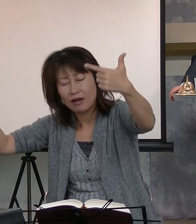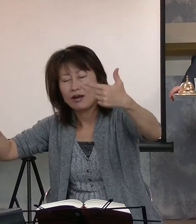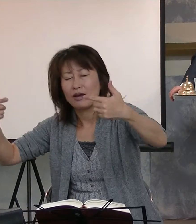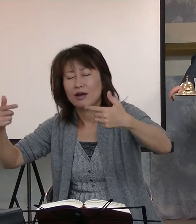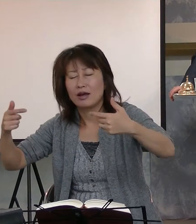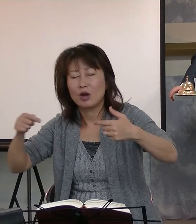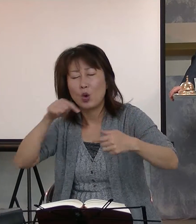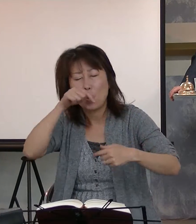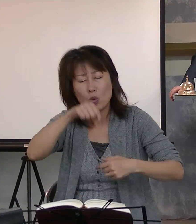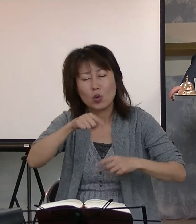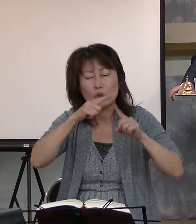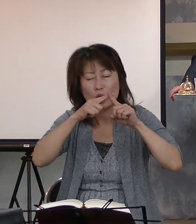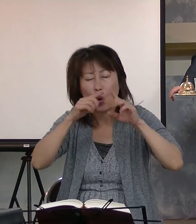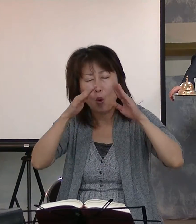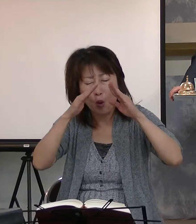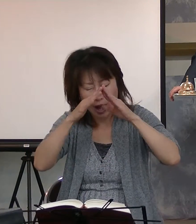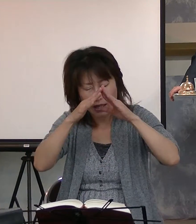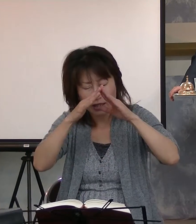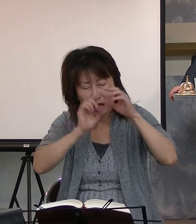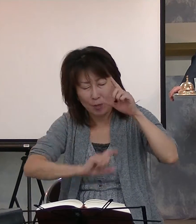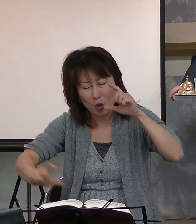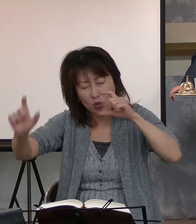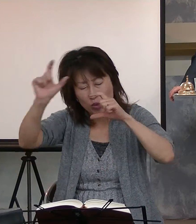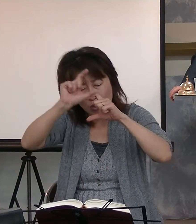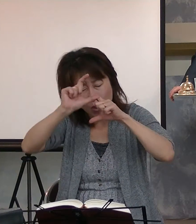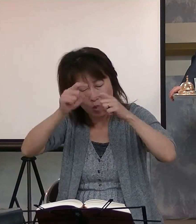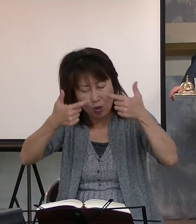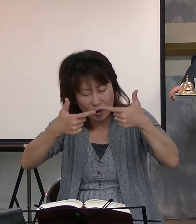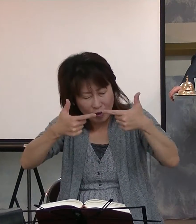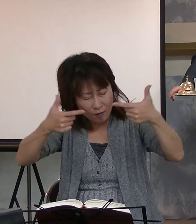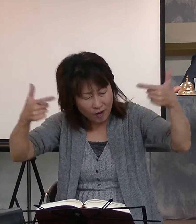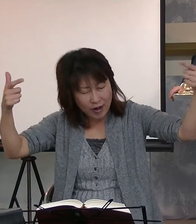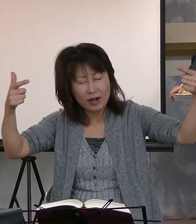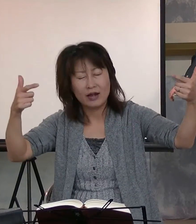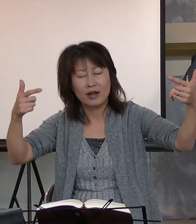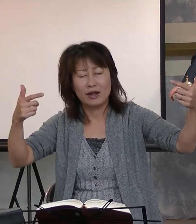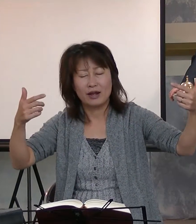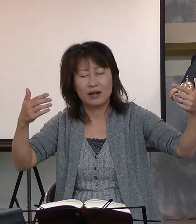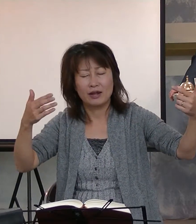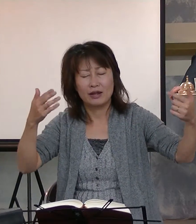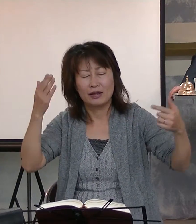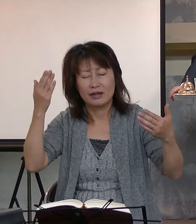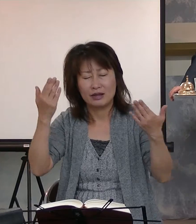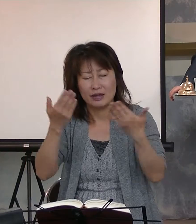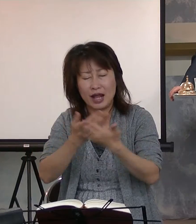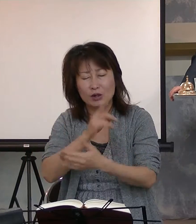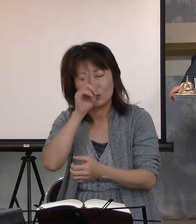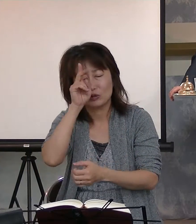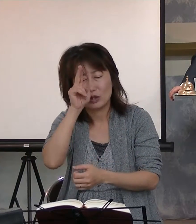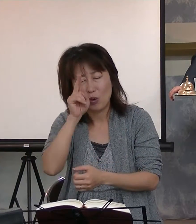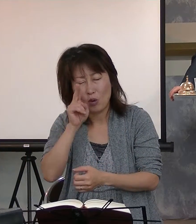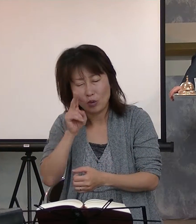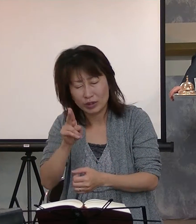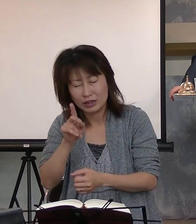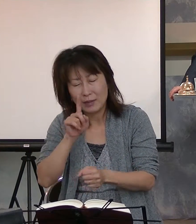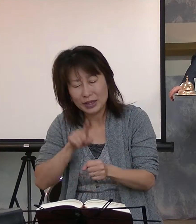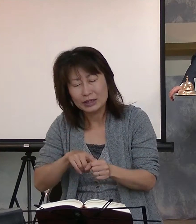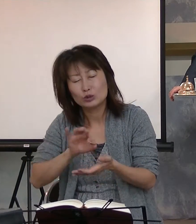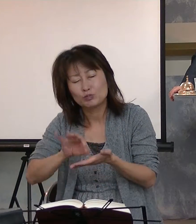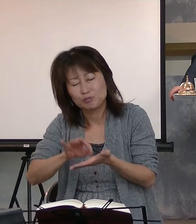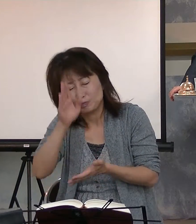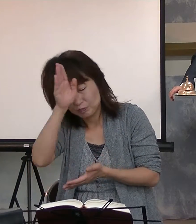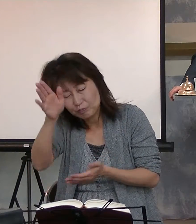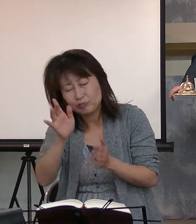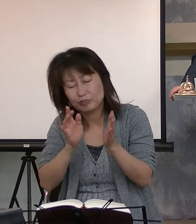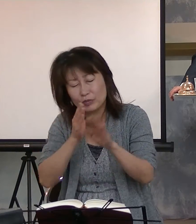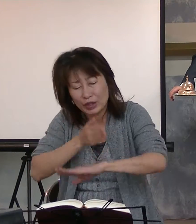そしてこの教会がさらに繁栄しますように、そのためにお持ちください。 アーメン。 感謝してイエ